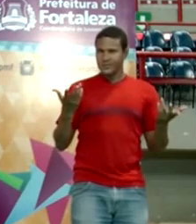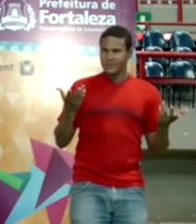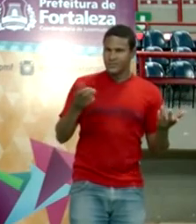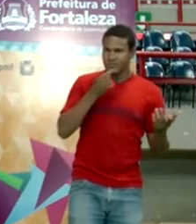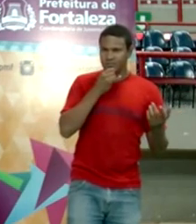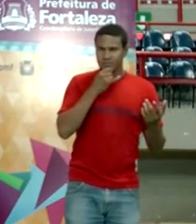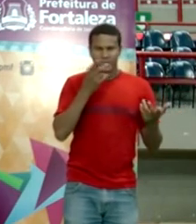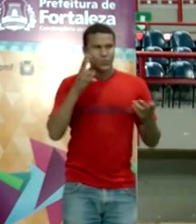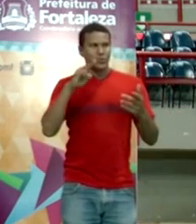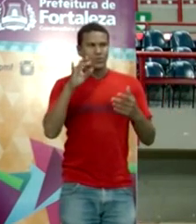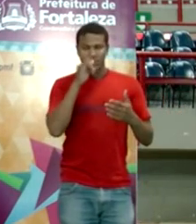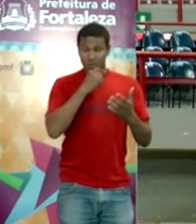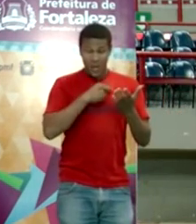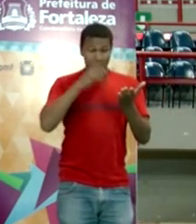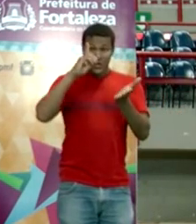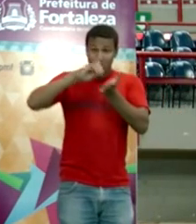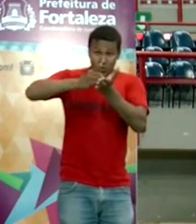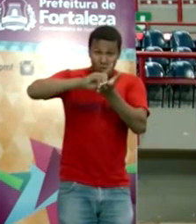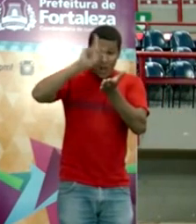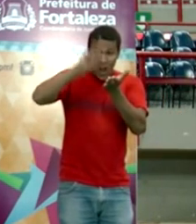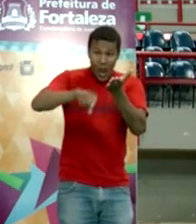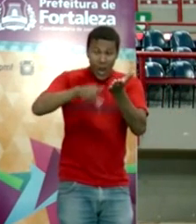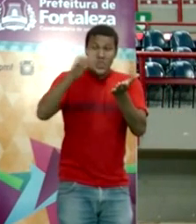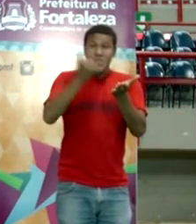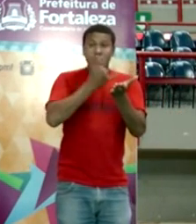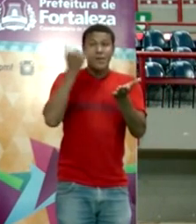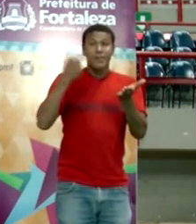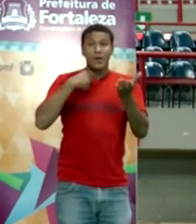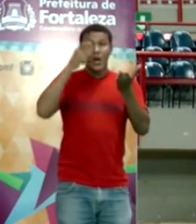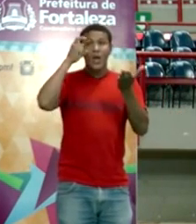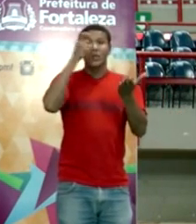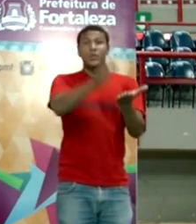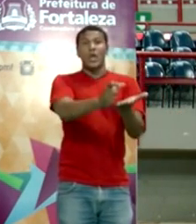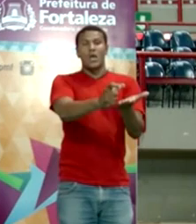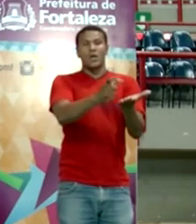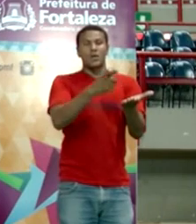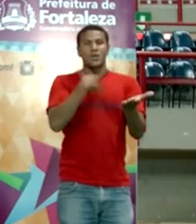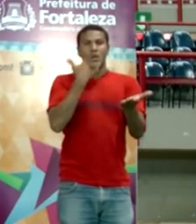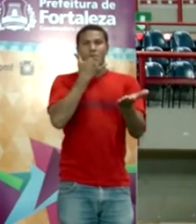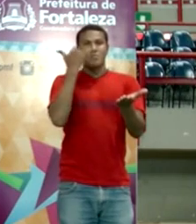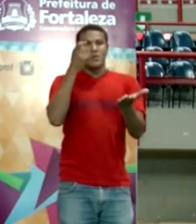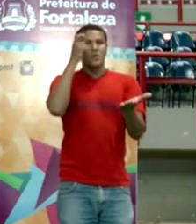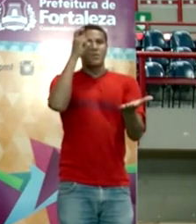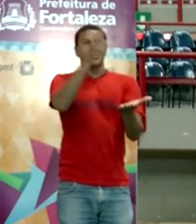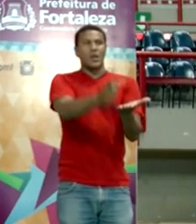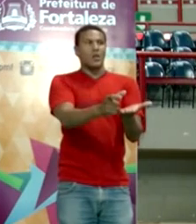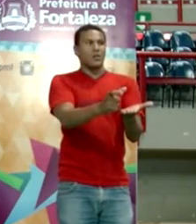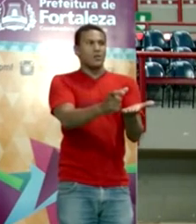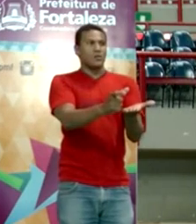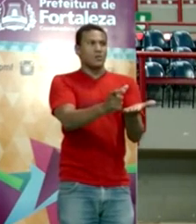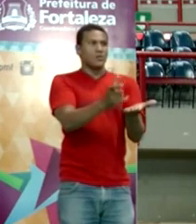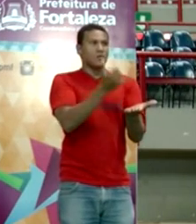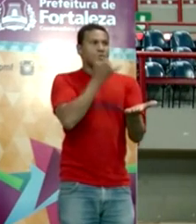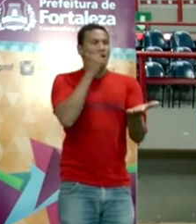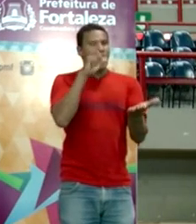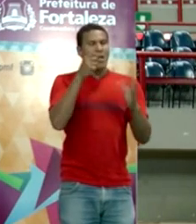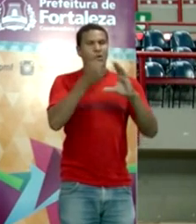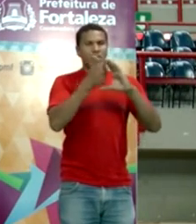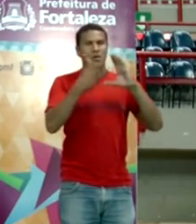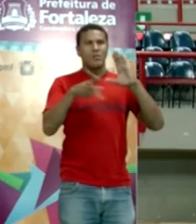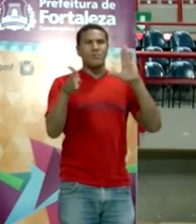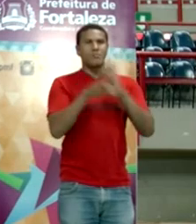busco as informações no dicionário de acordo com os meus interesses, que é uma característica também